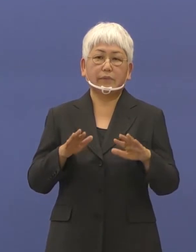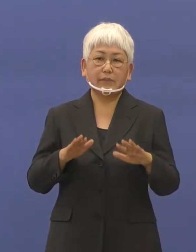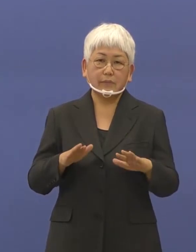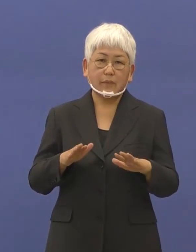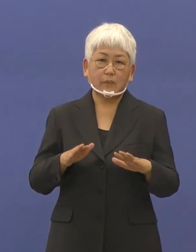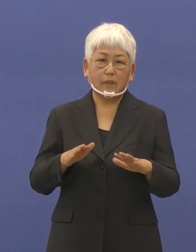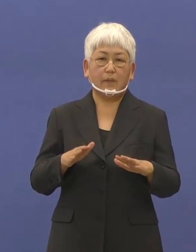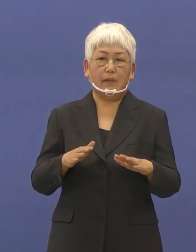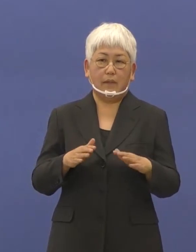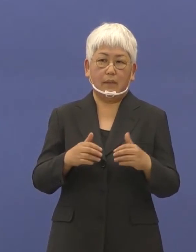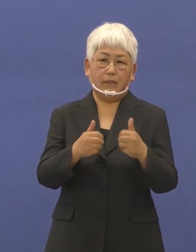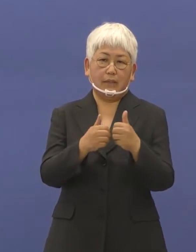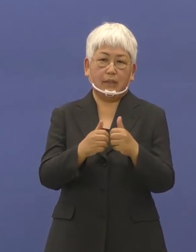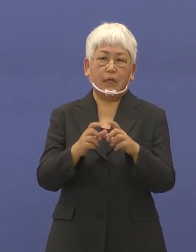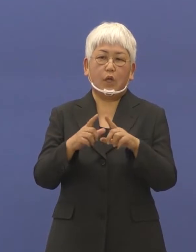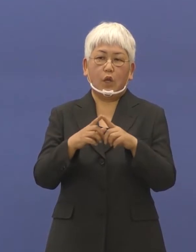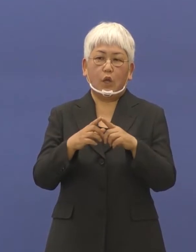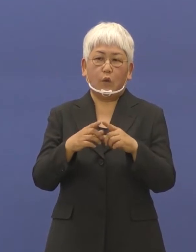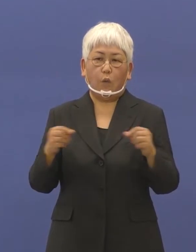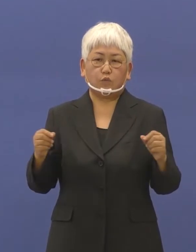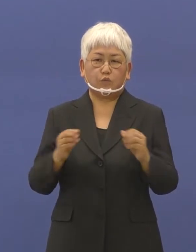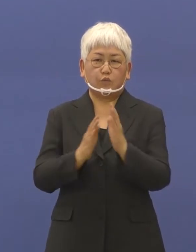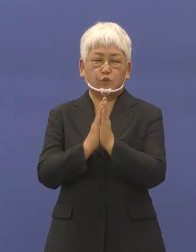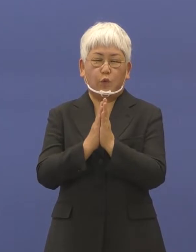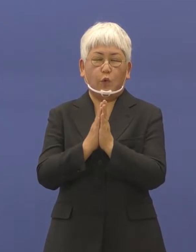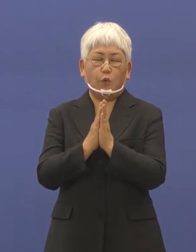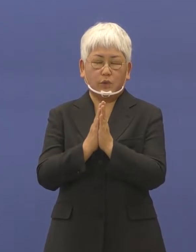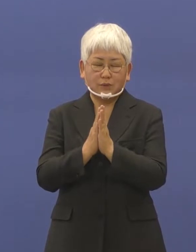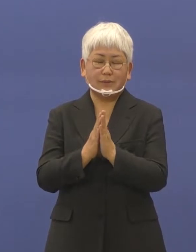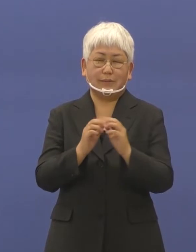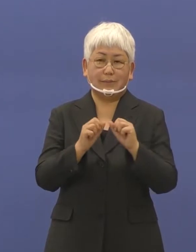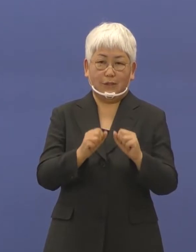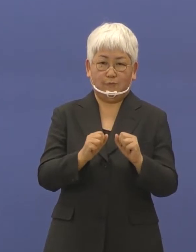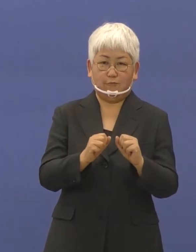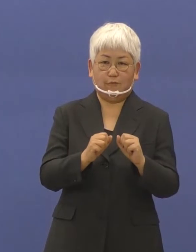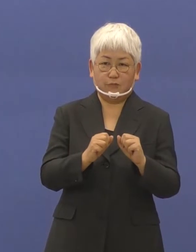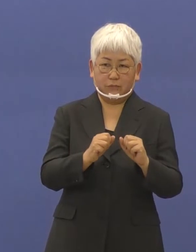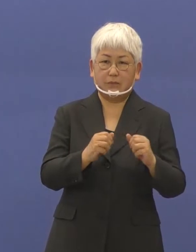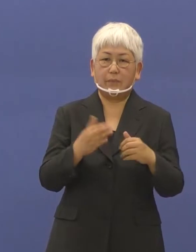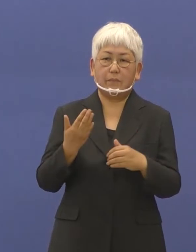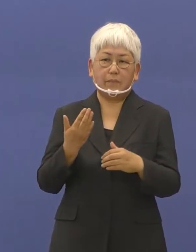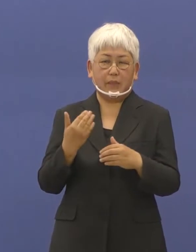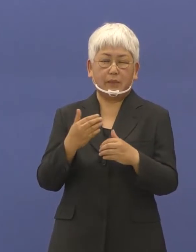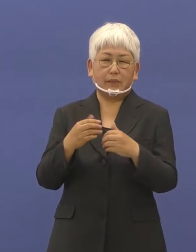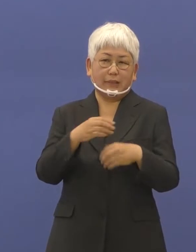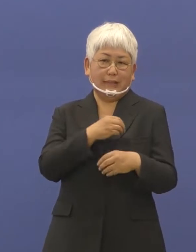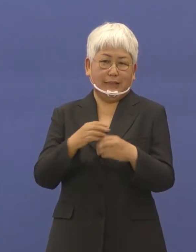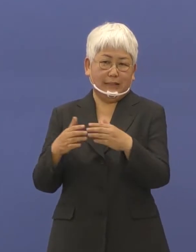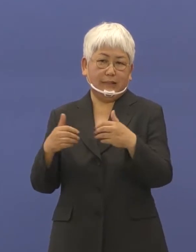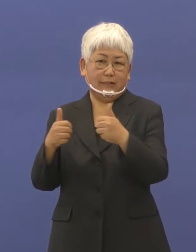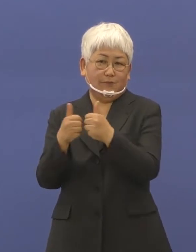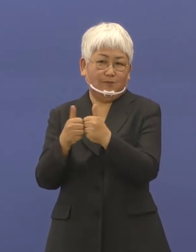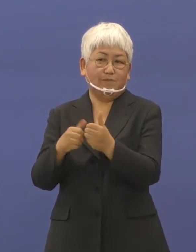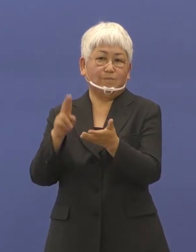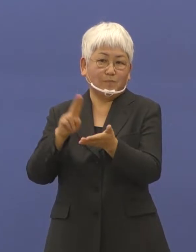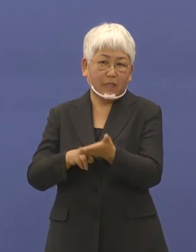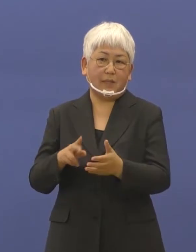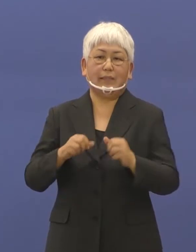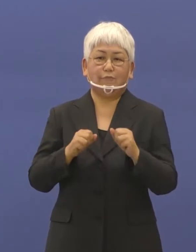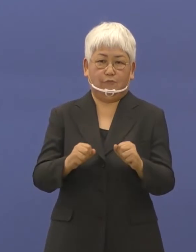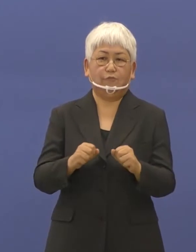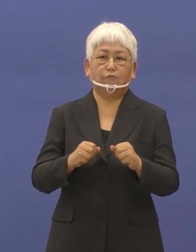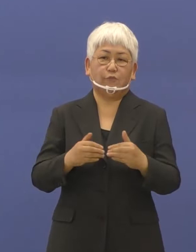定された国葬儀なるものが行われるということなんですが、その理念、趣